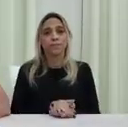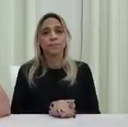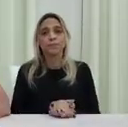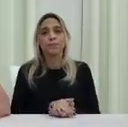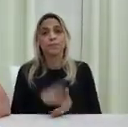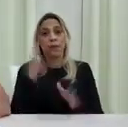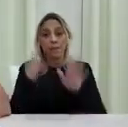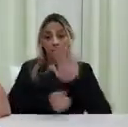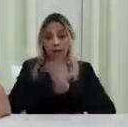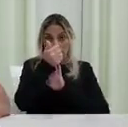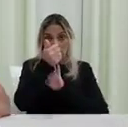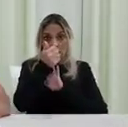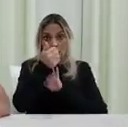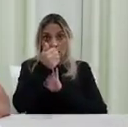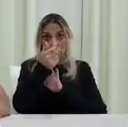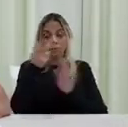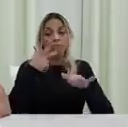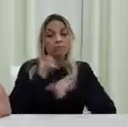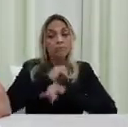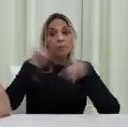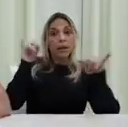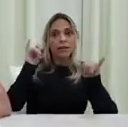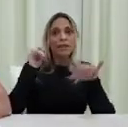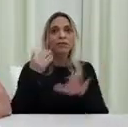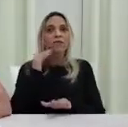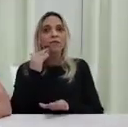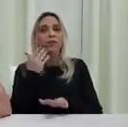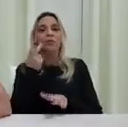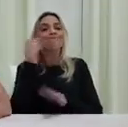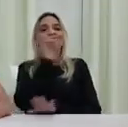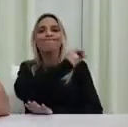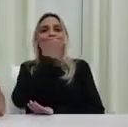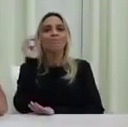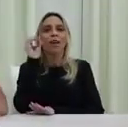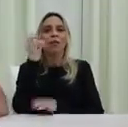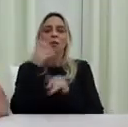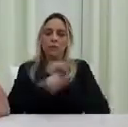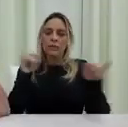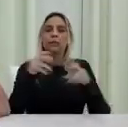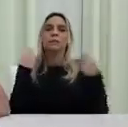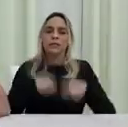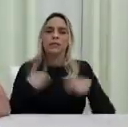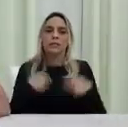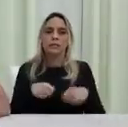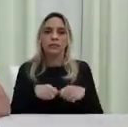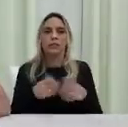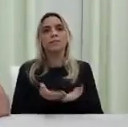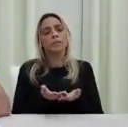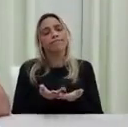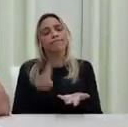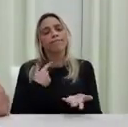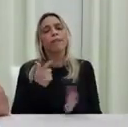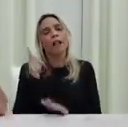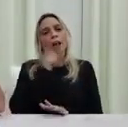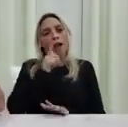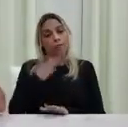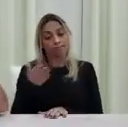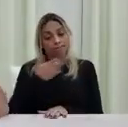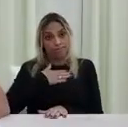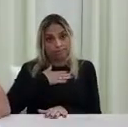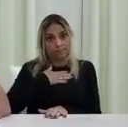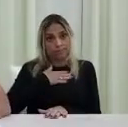É melhor uma imprensa, às vezes, capengando do que sem ter imprensa. Certo? Então, logicamente, da minha